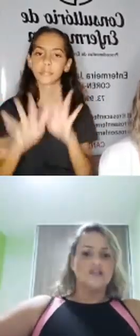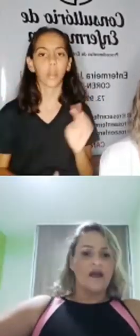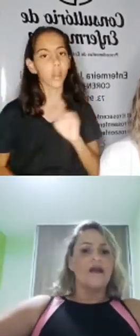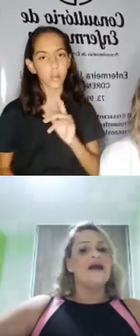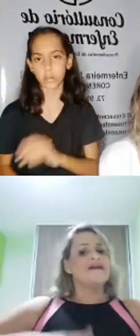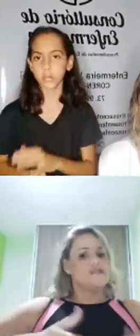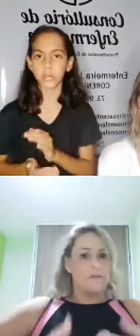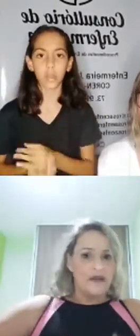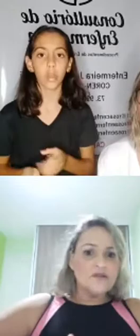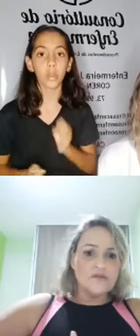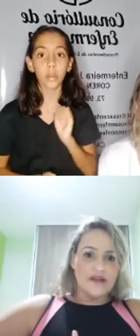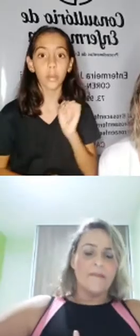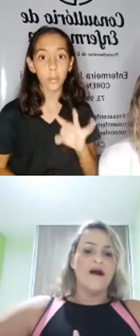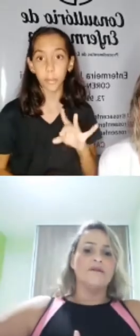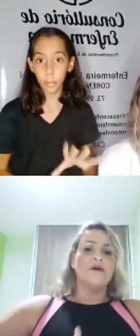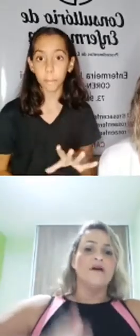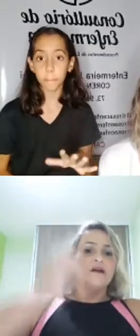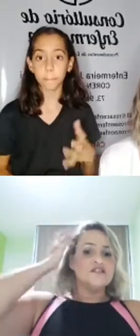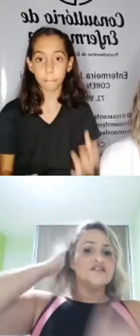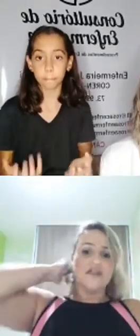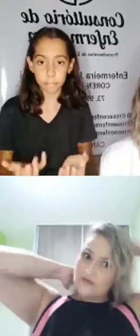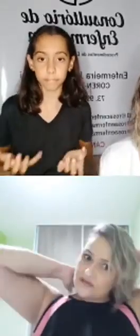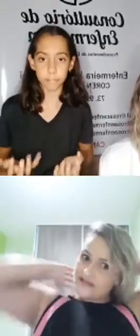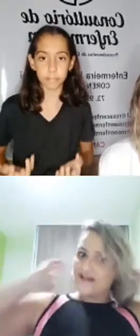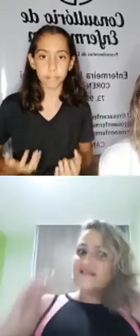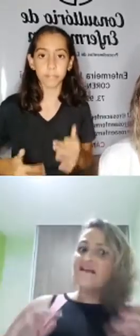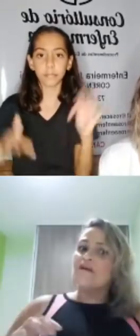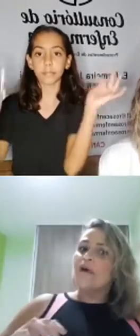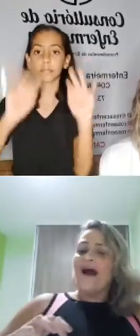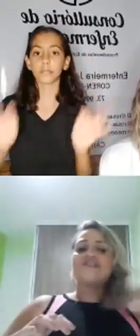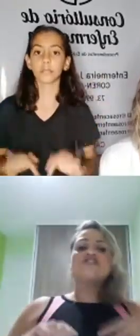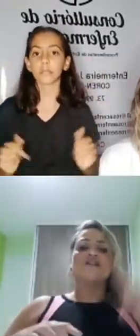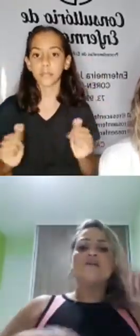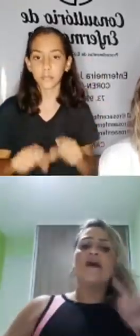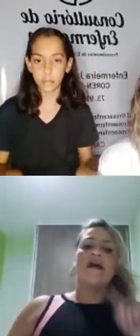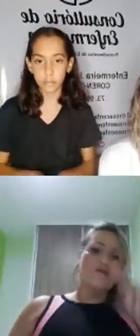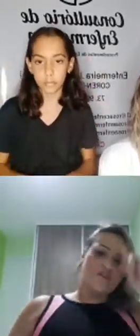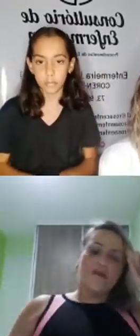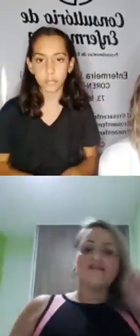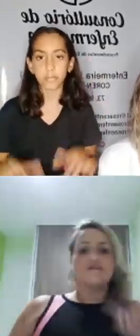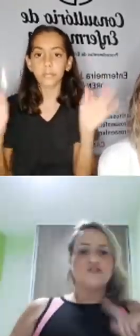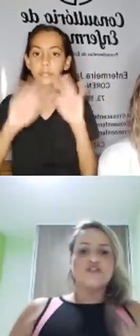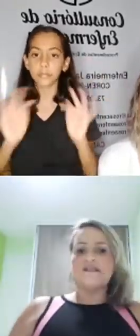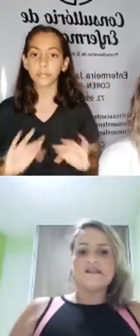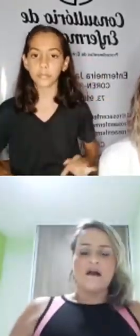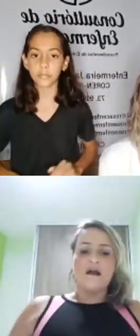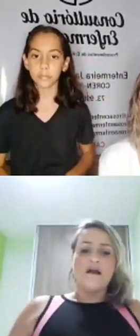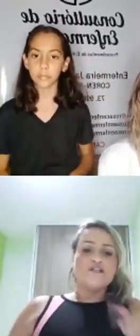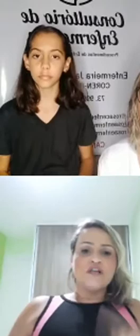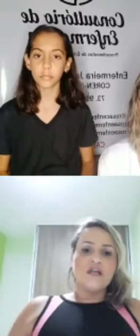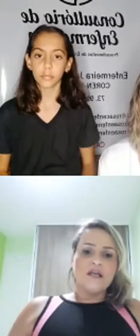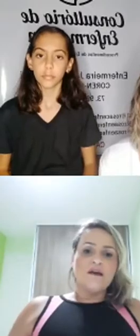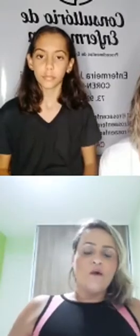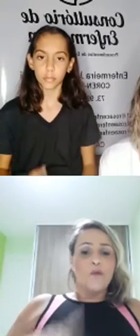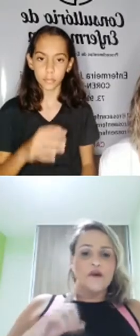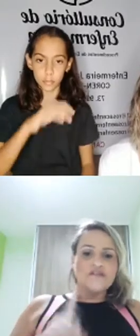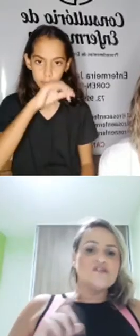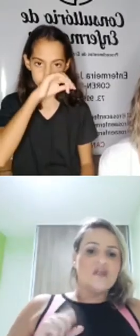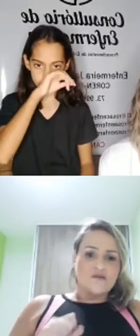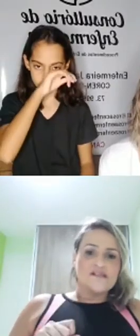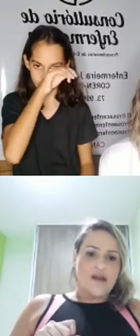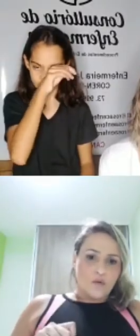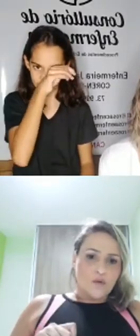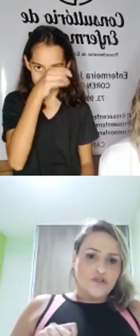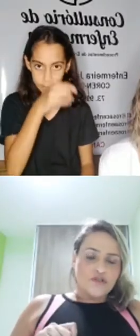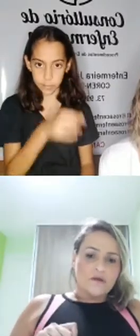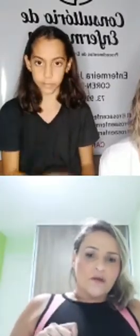gente quer respeito no trabalho e a gente quer consideração. A gente não quer ouvir mais a notícia de que o profissional